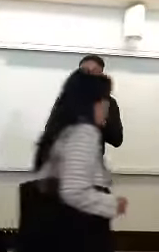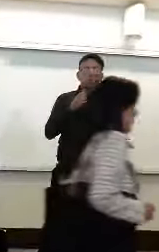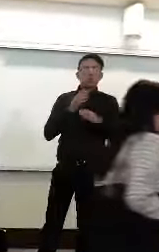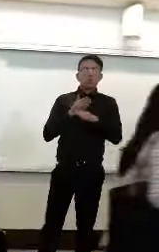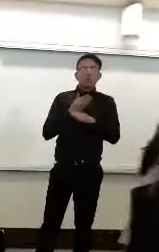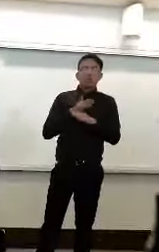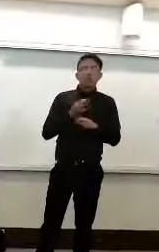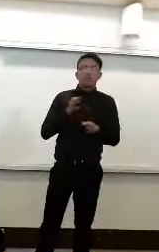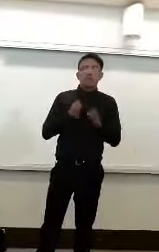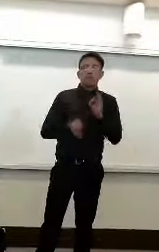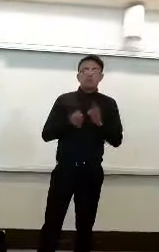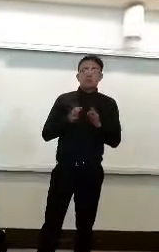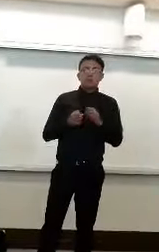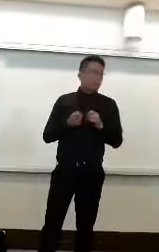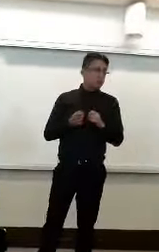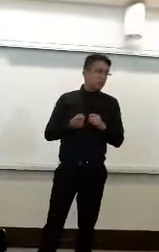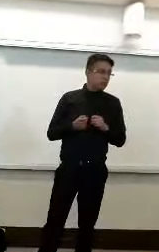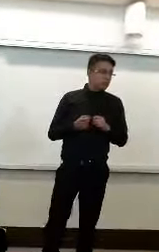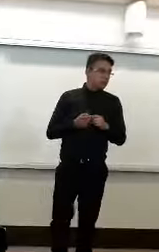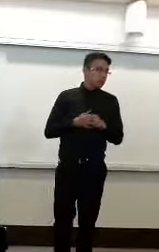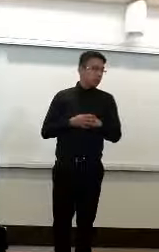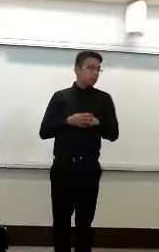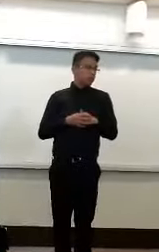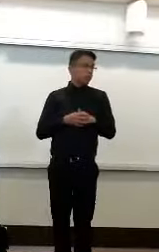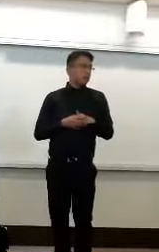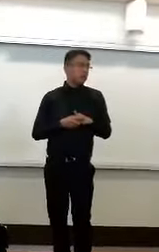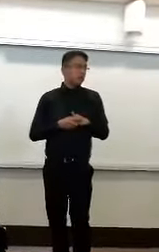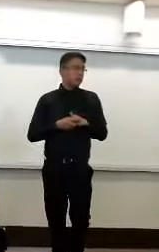la Corte, digamos que ya tenemos los hechos del siguiente,